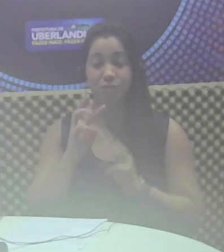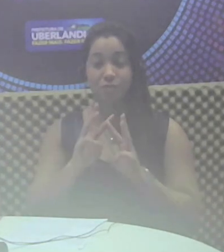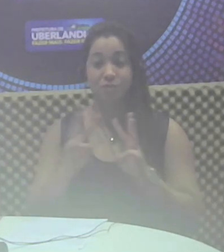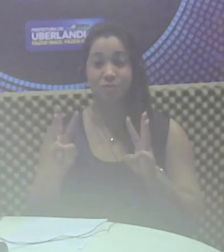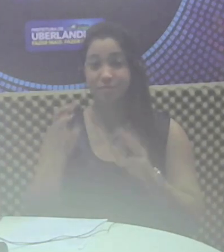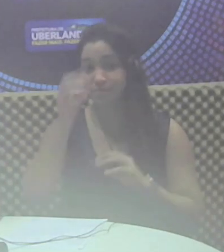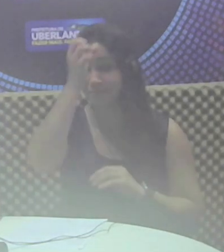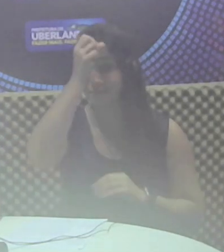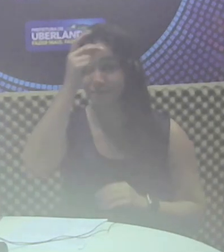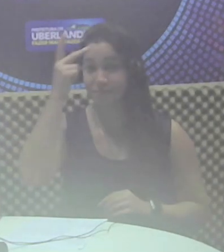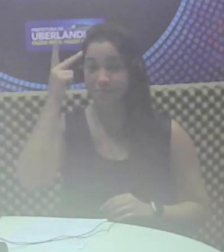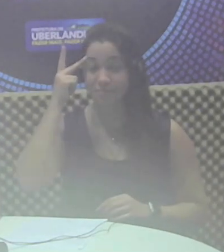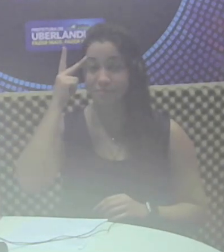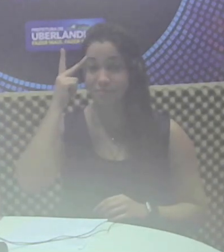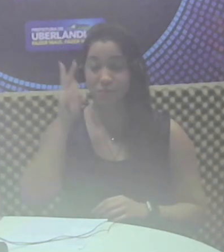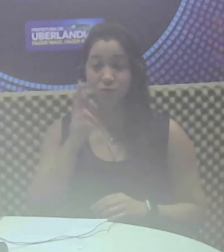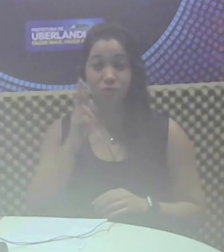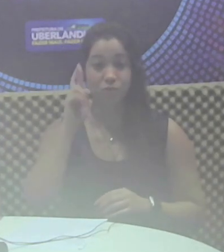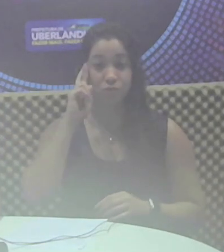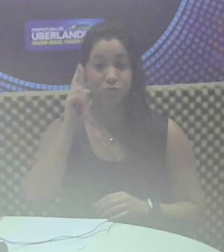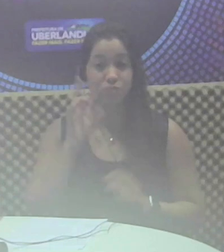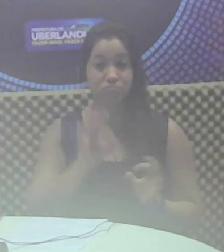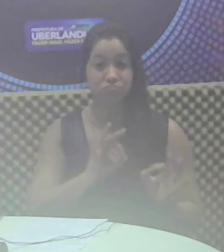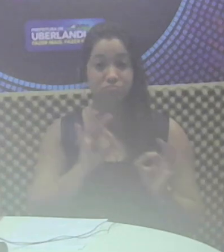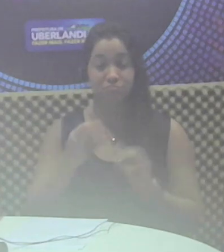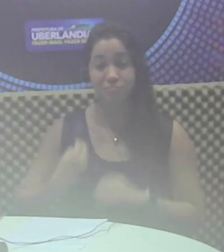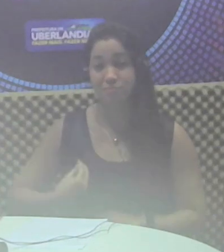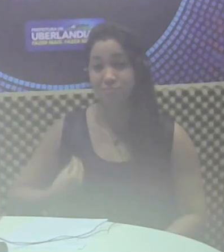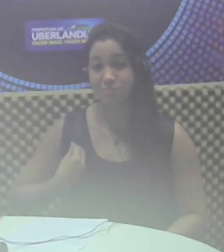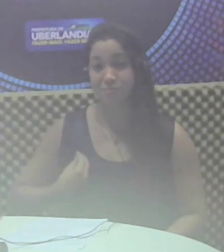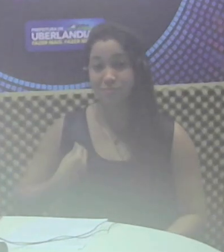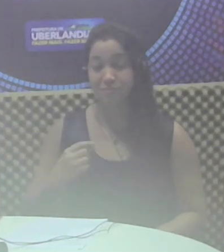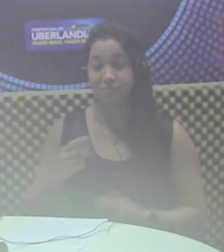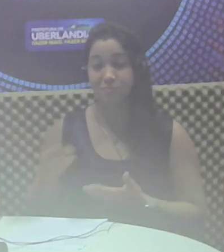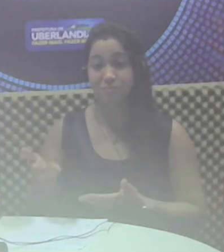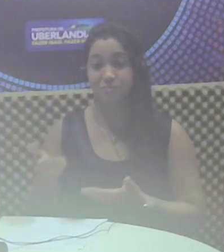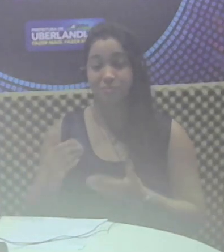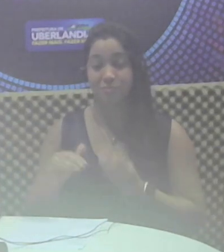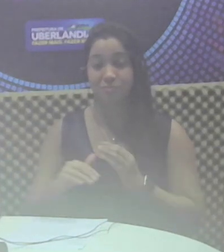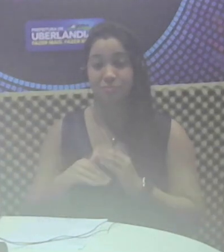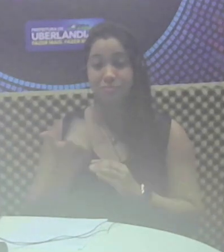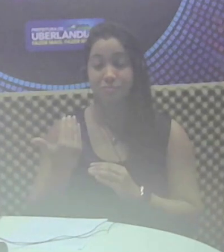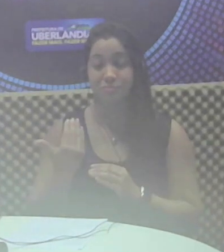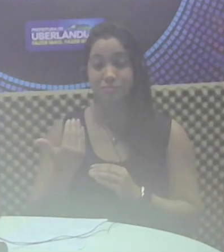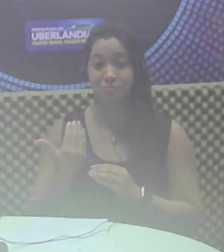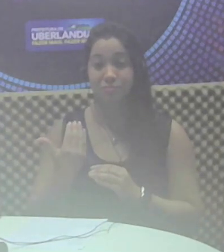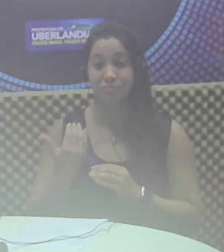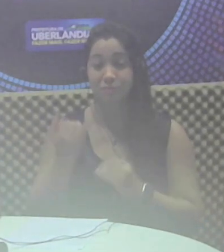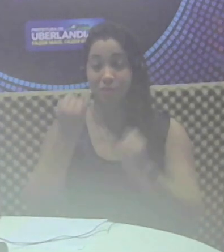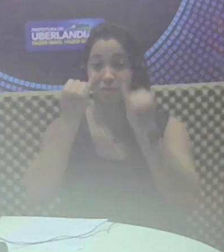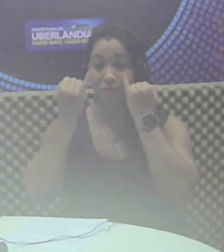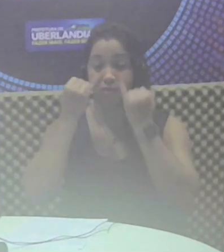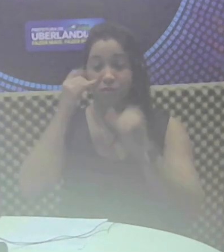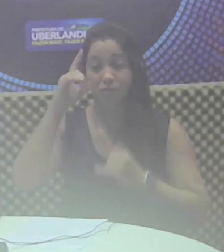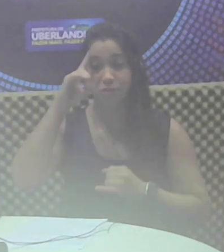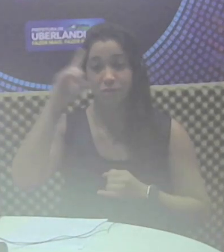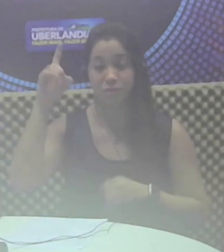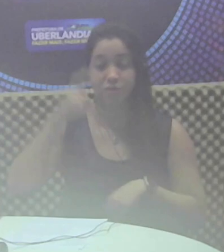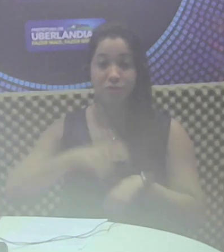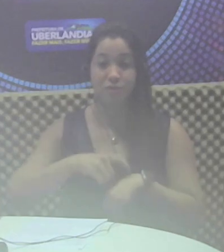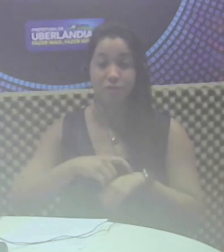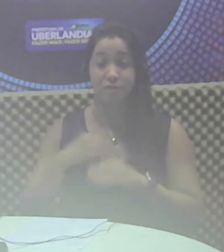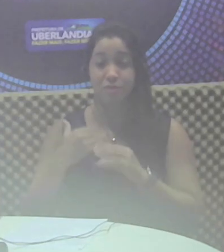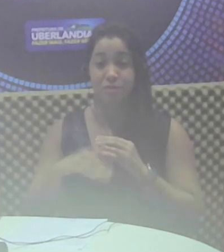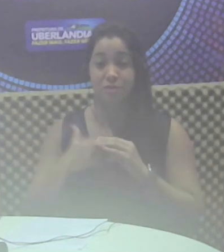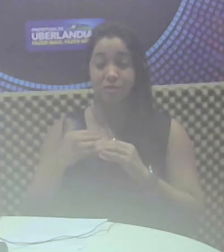Prefeitura. Esses tutores poderão comparecer após receberem a confirmação de data e horário por e-mail e